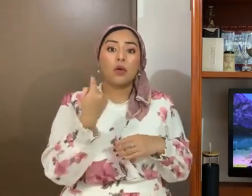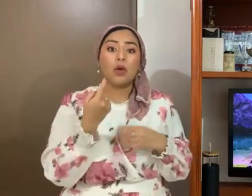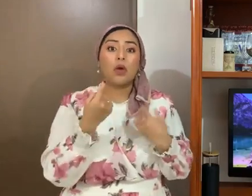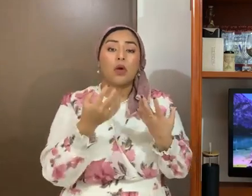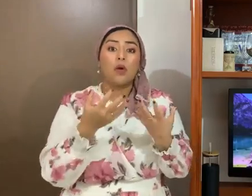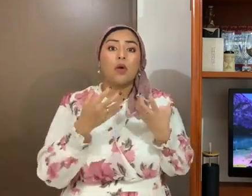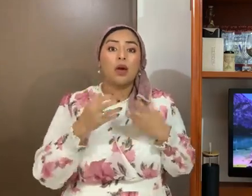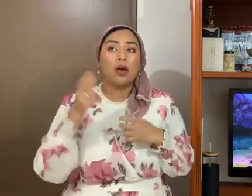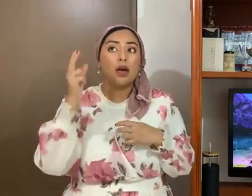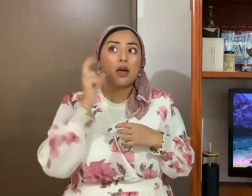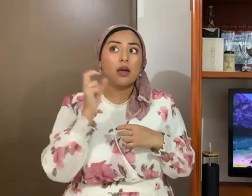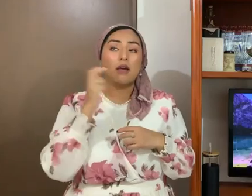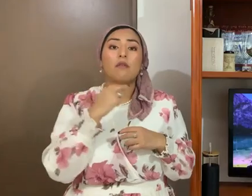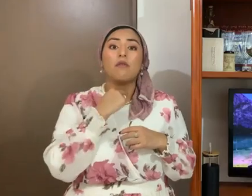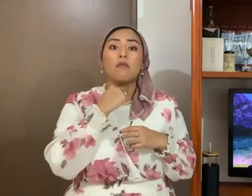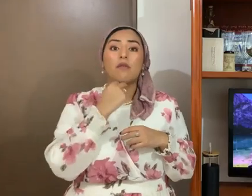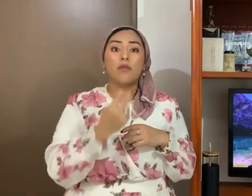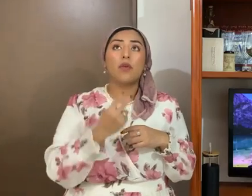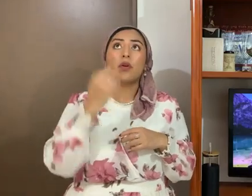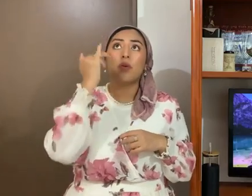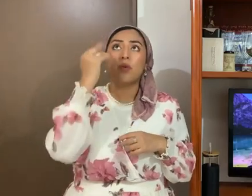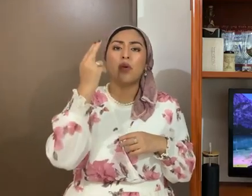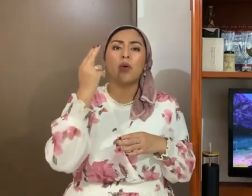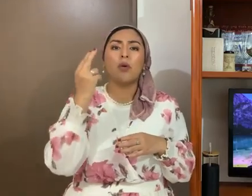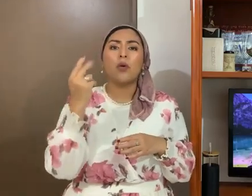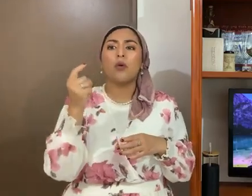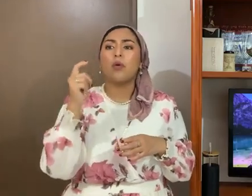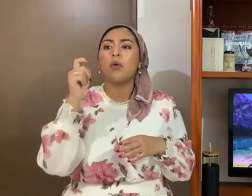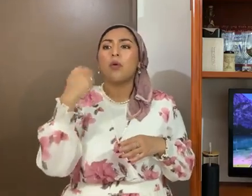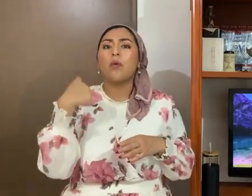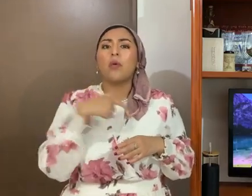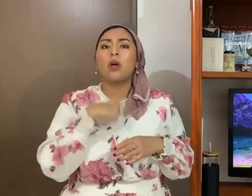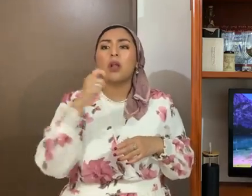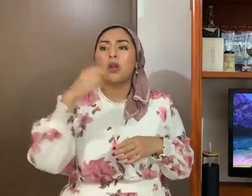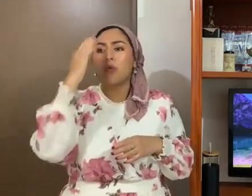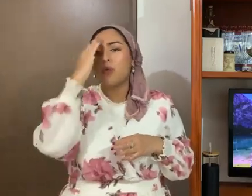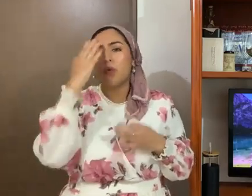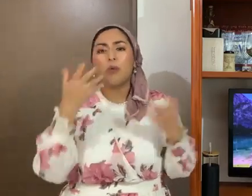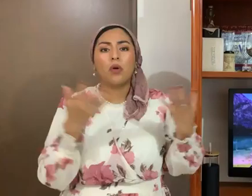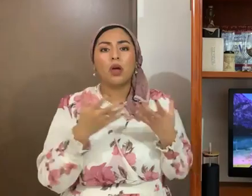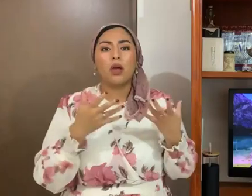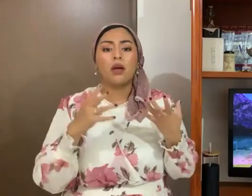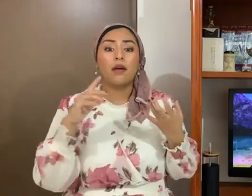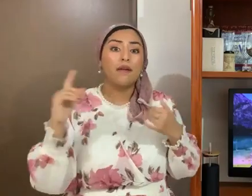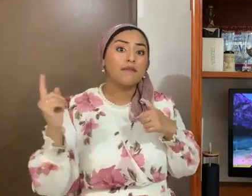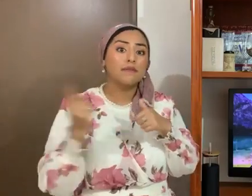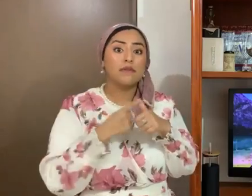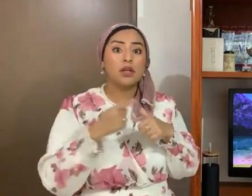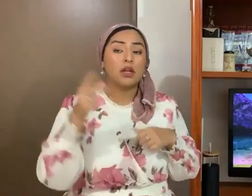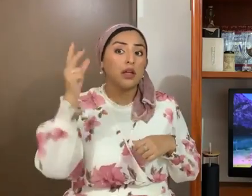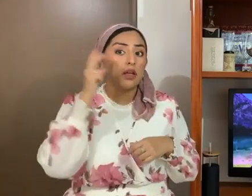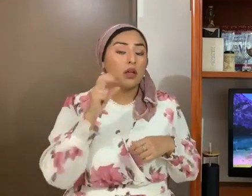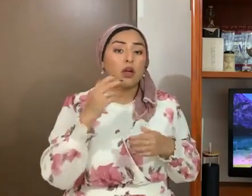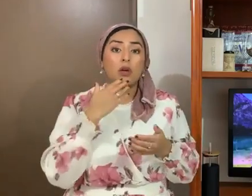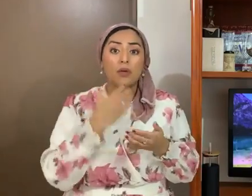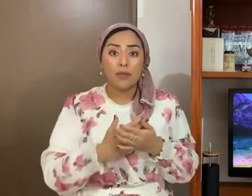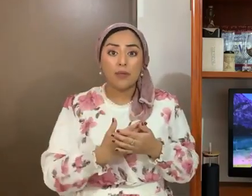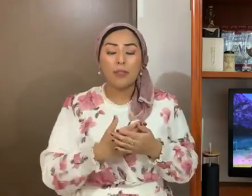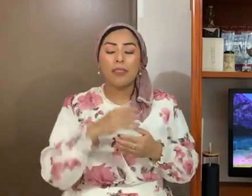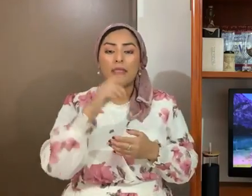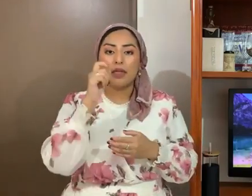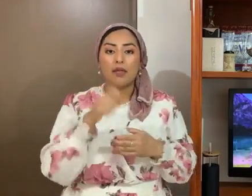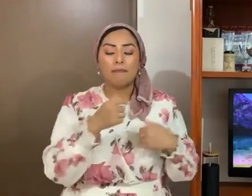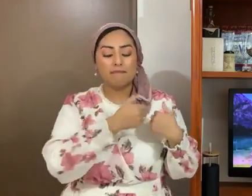queremos escuchar la voz de Yahweh, ¿qué debemos saber o qué debemos conocer? Que en primer lugar, para escucharlo bien, hay